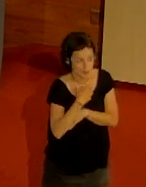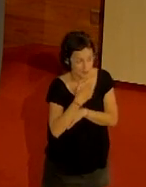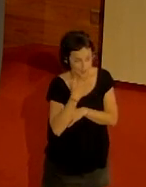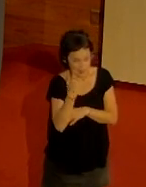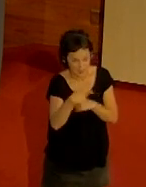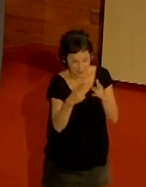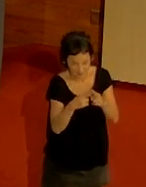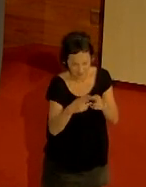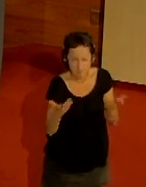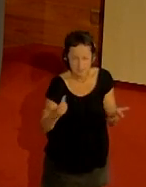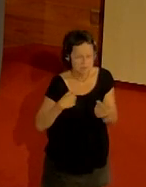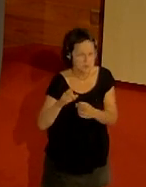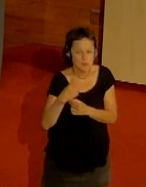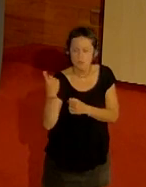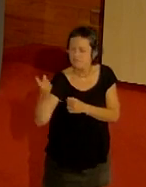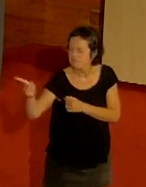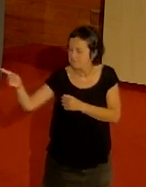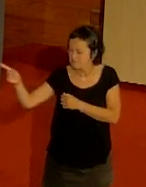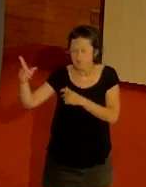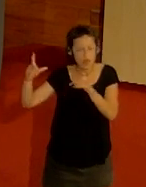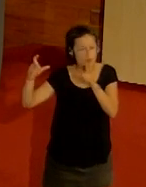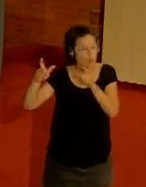bueno, ¿dónde es esta fotografía?